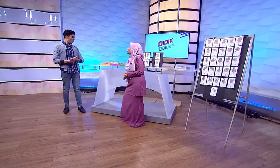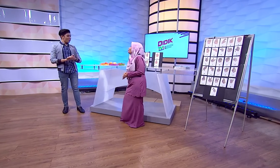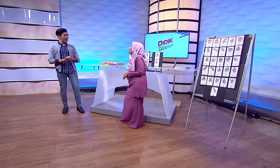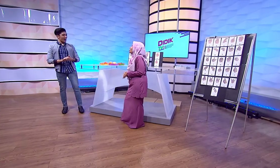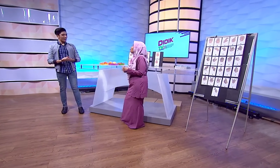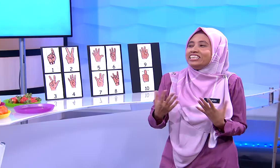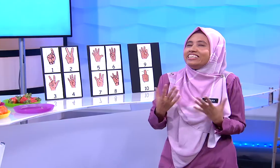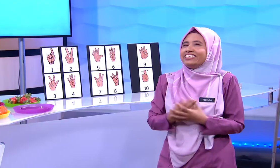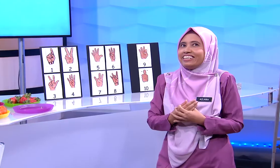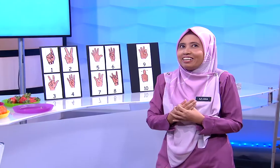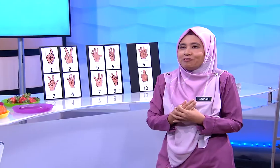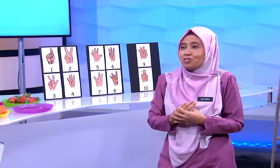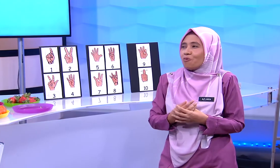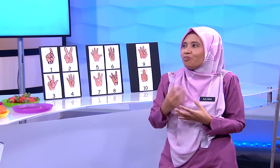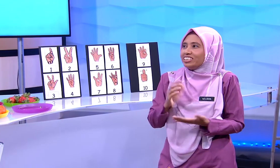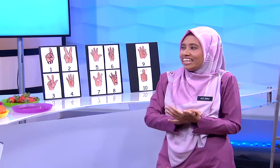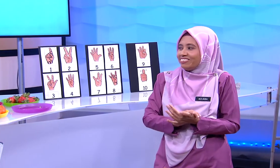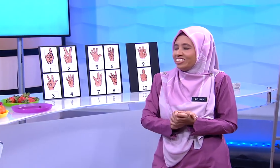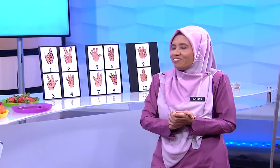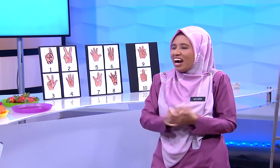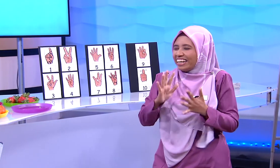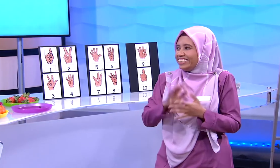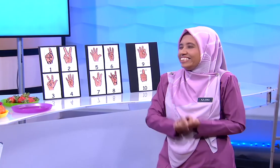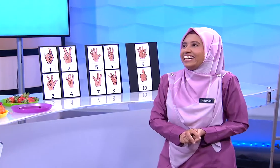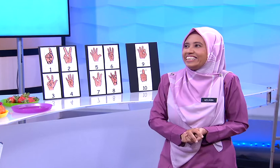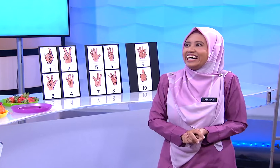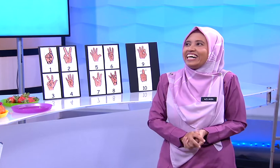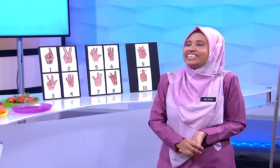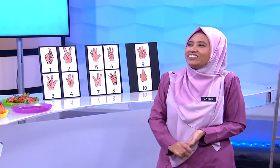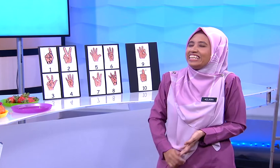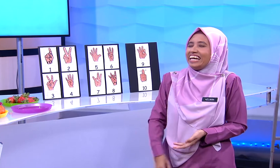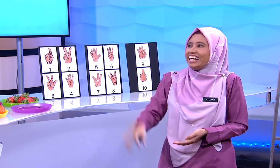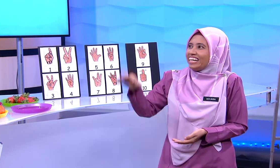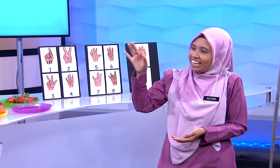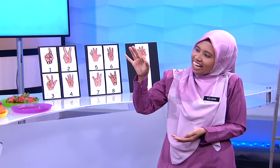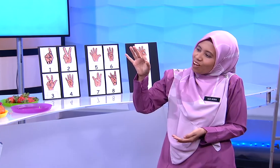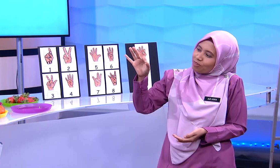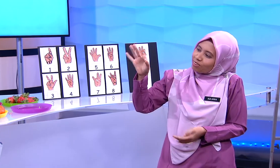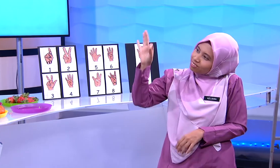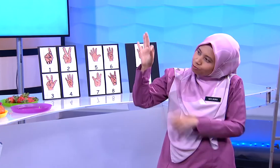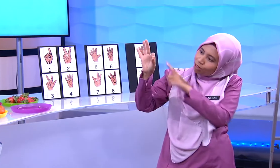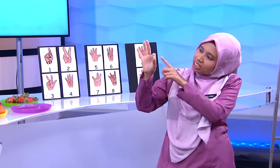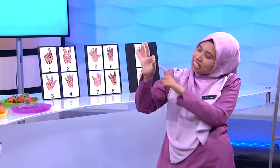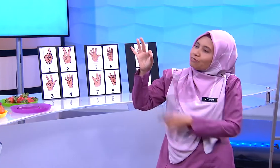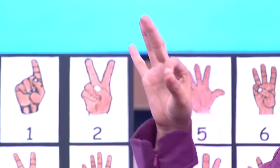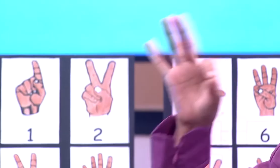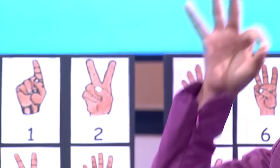angguk-angguk ini Dia sombong Cuma Ragil Kau mau jadi monyetnya kembi uang sini baju